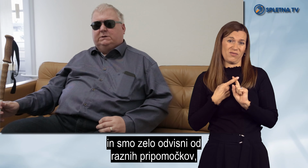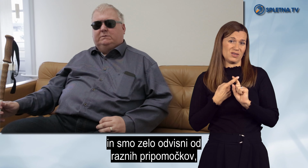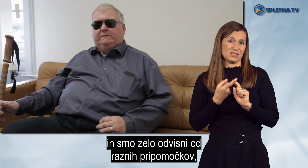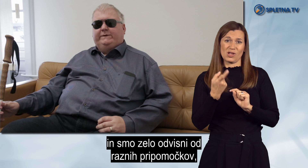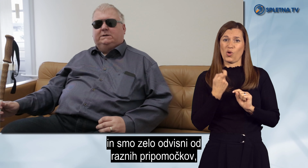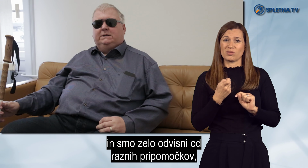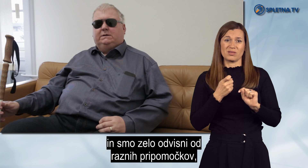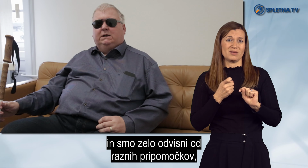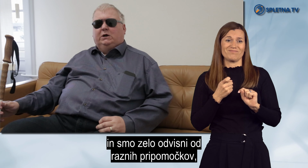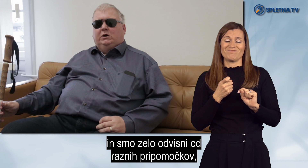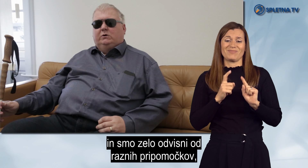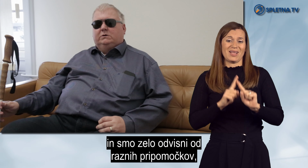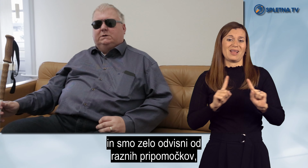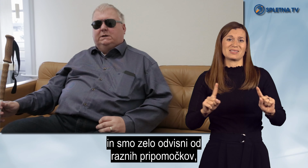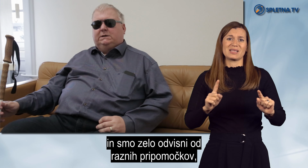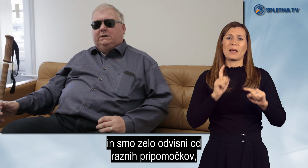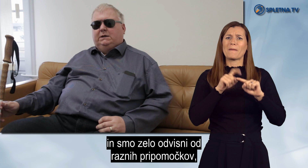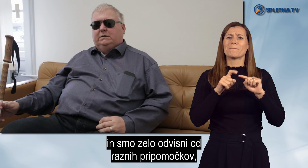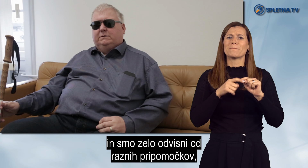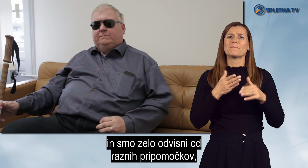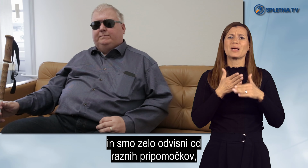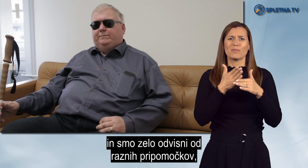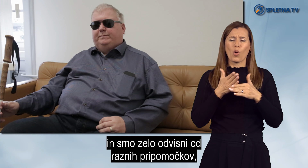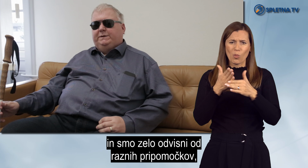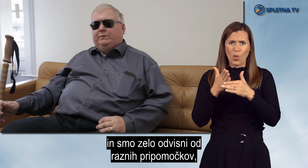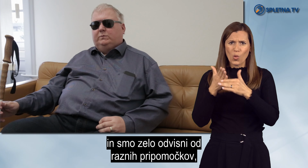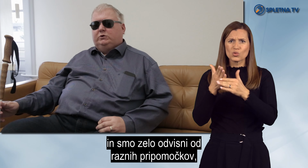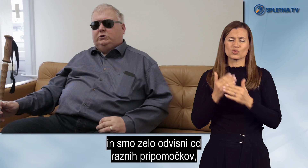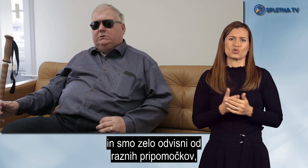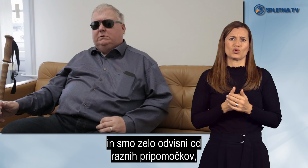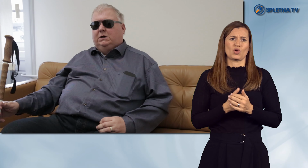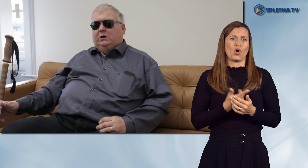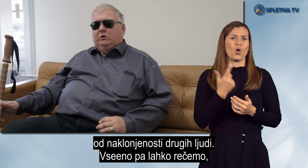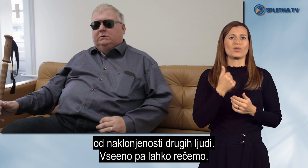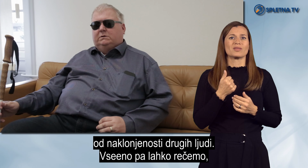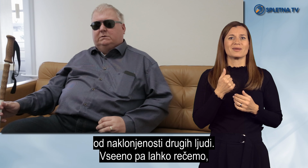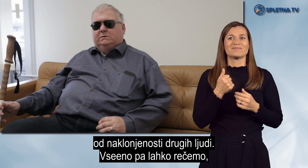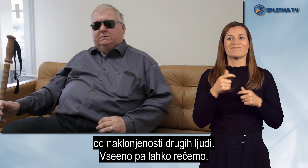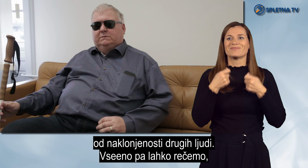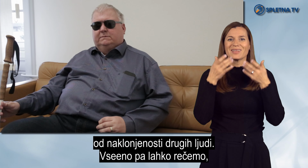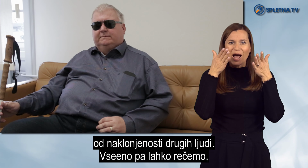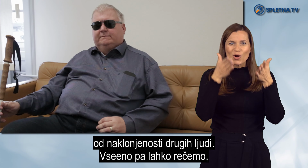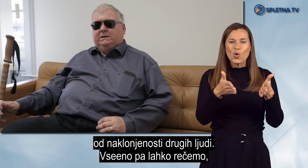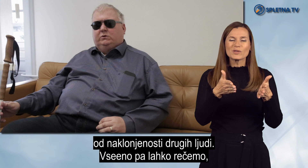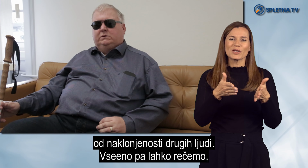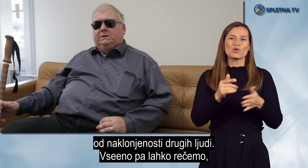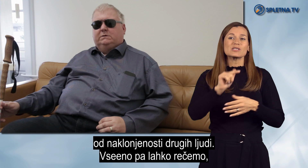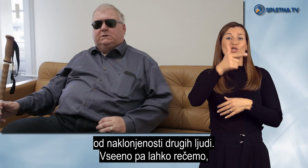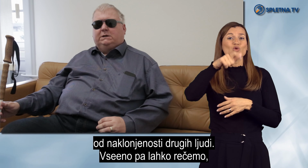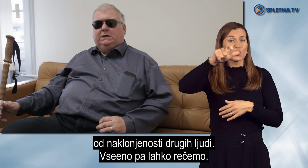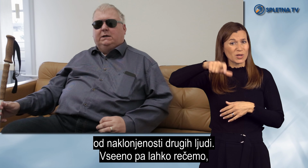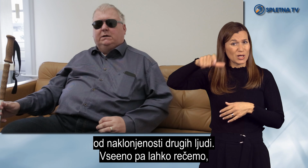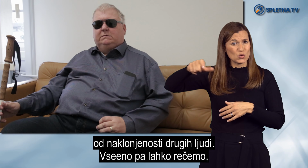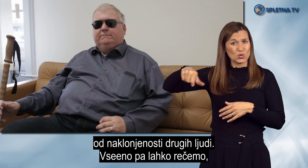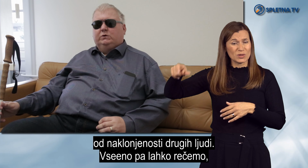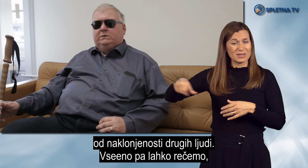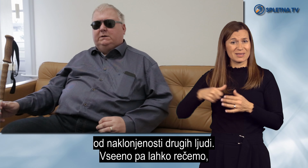in smo zelo odvisni od raznih pripomočkov, od